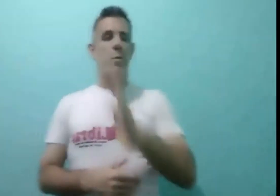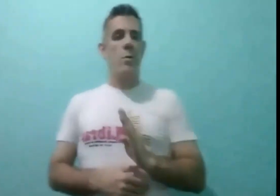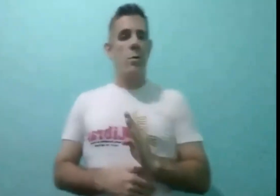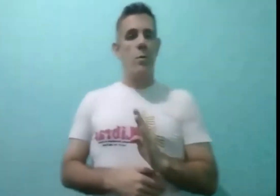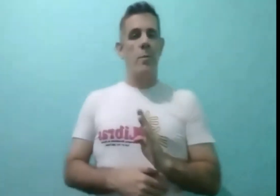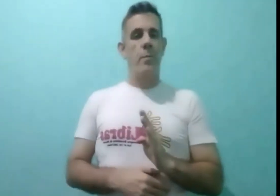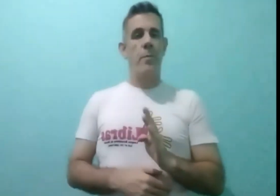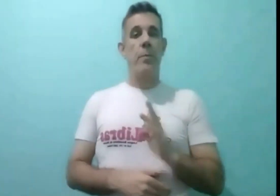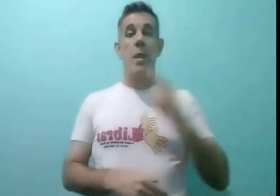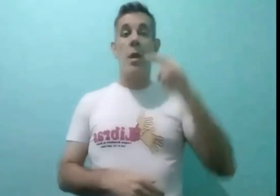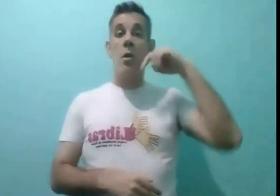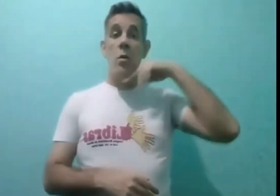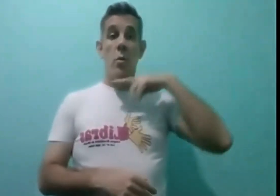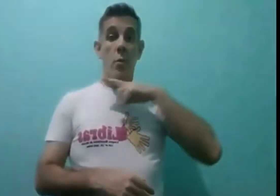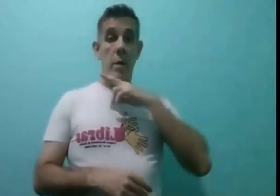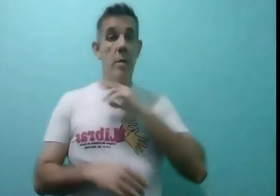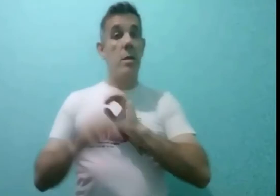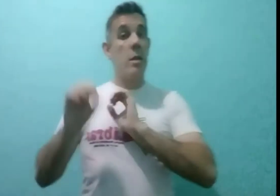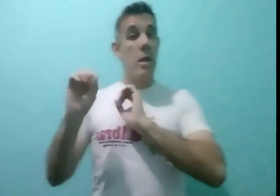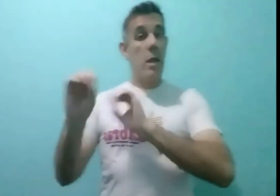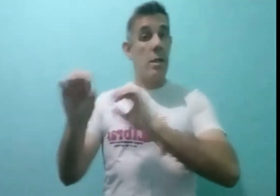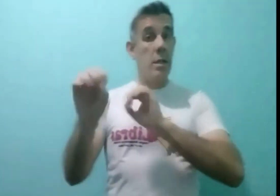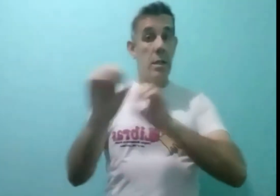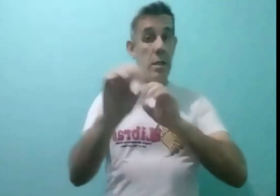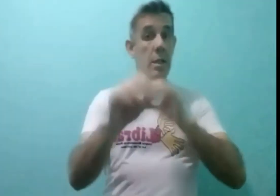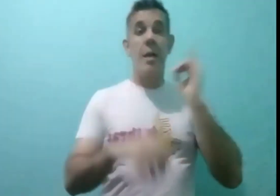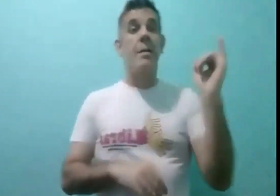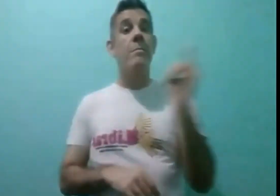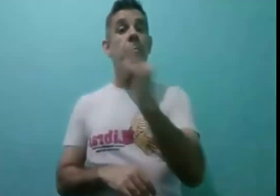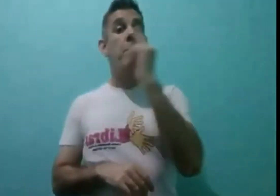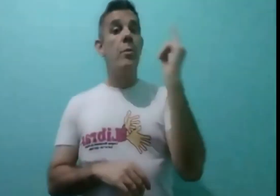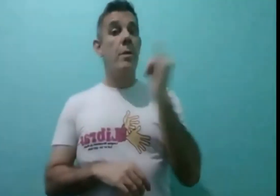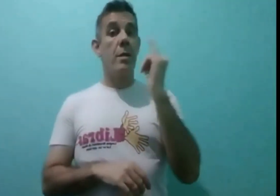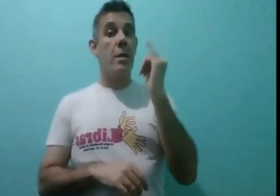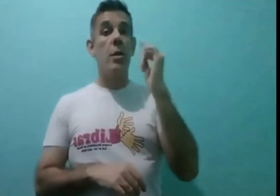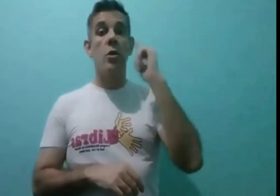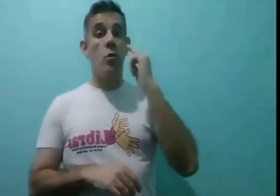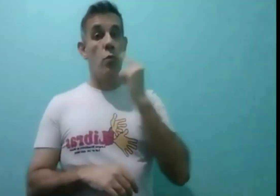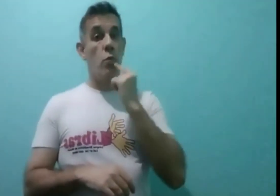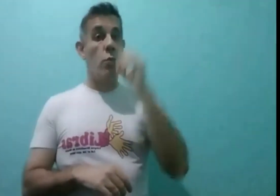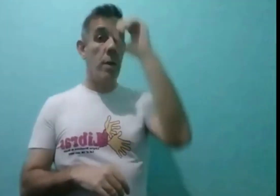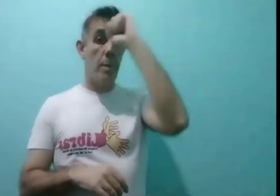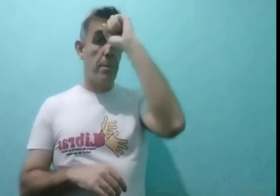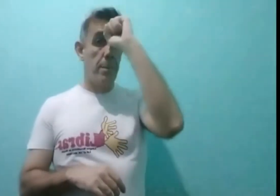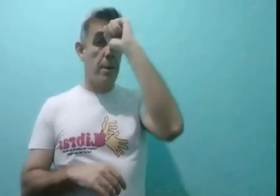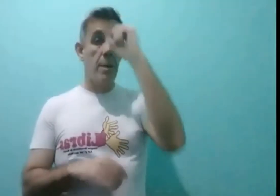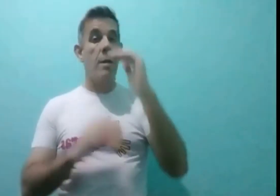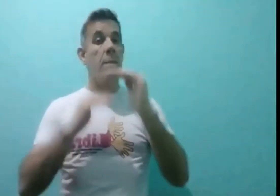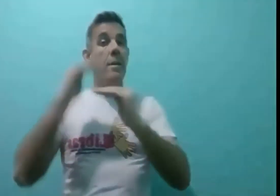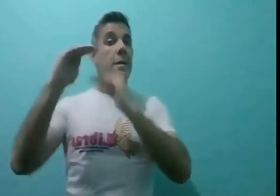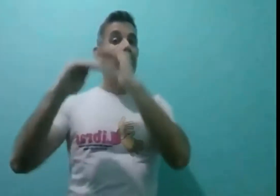somos gratos também à presença, né, ao trabalho do Rui aqui no Brasil, que teve um período importante de